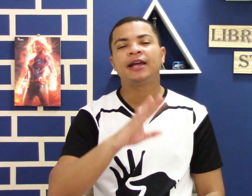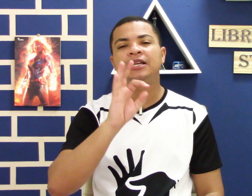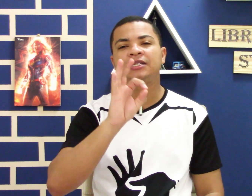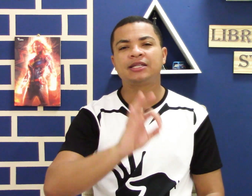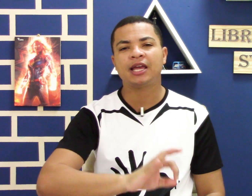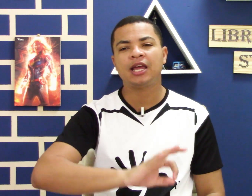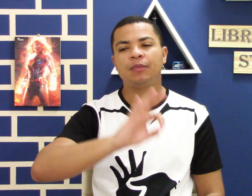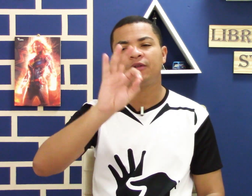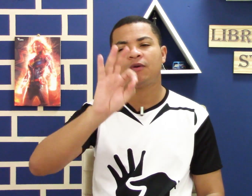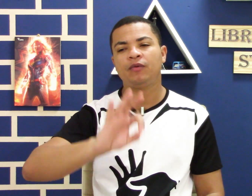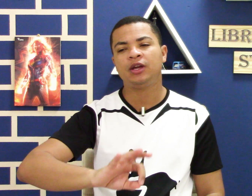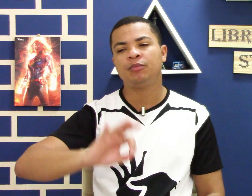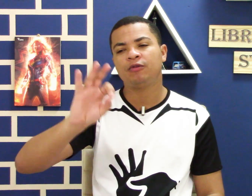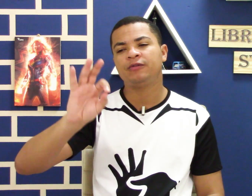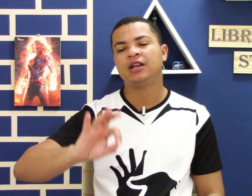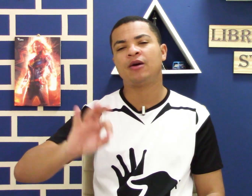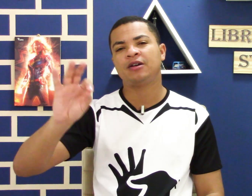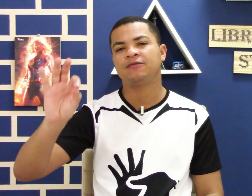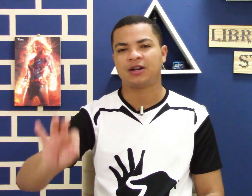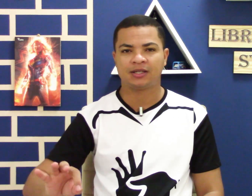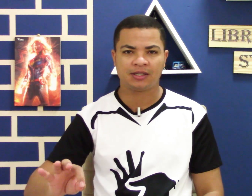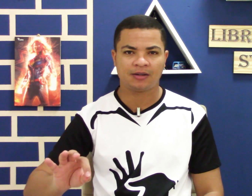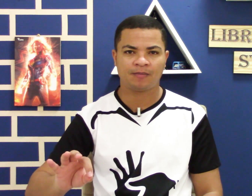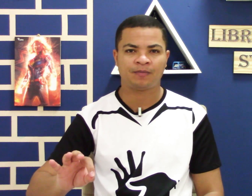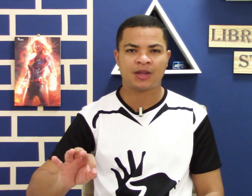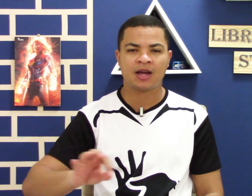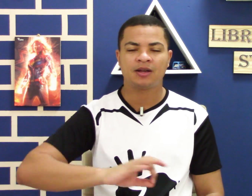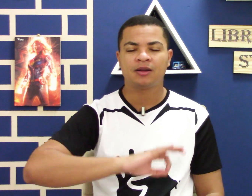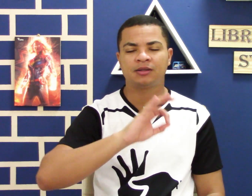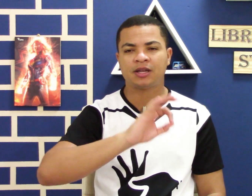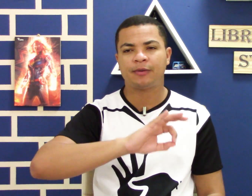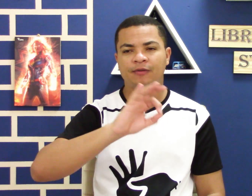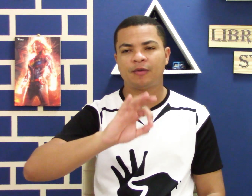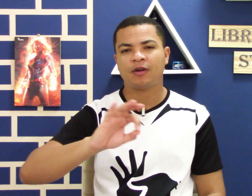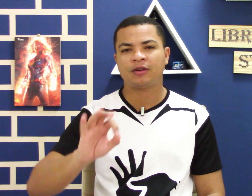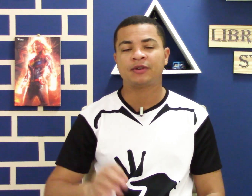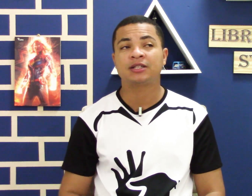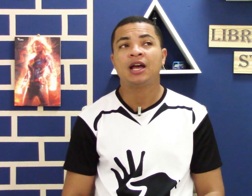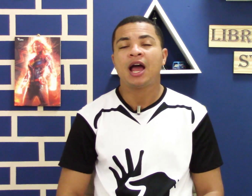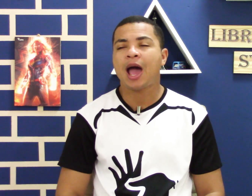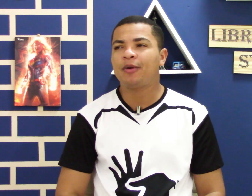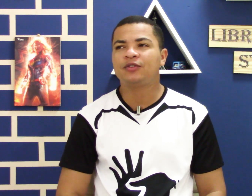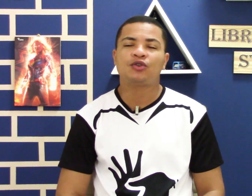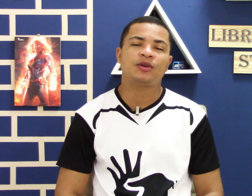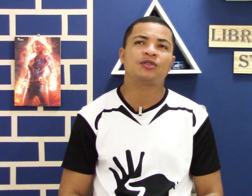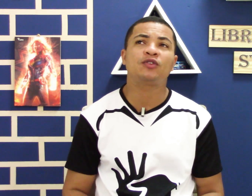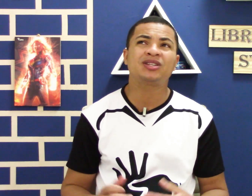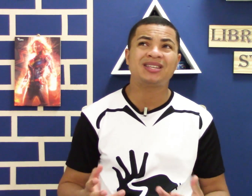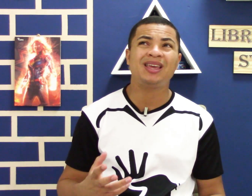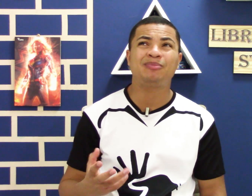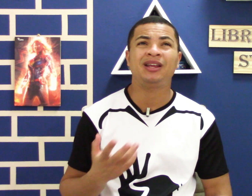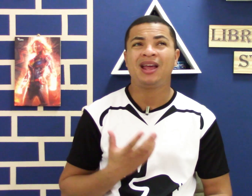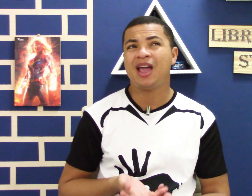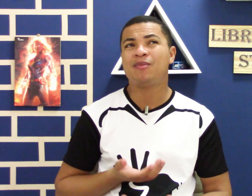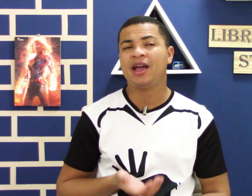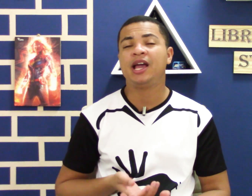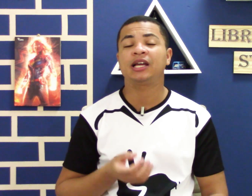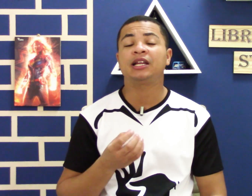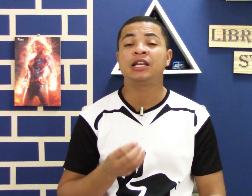eles sempre vão ir para o final da frase, tá? Sempre vão ir para o final da frase. Ah, professor, mas o senhor falou sempre. É uma regra.